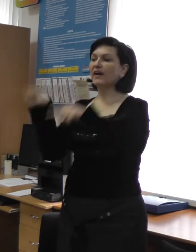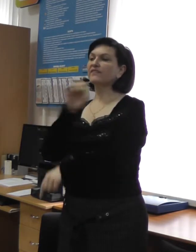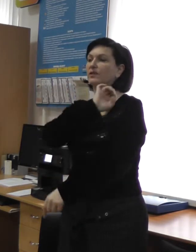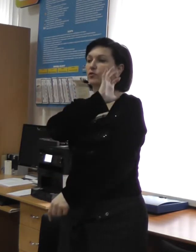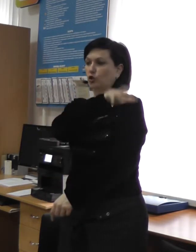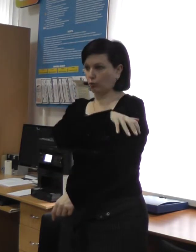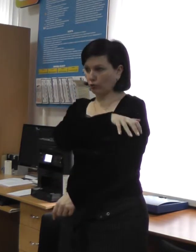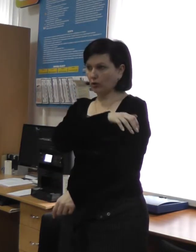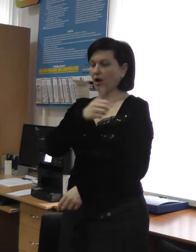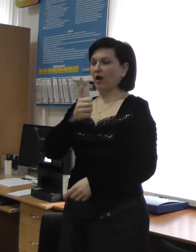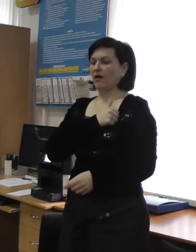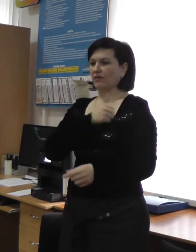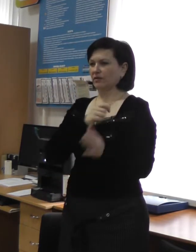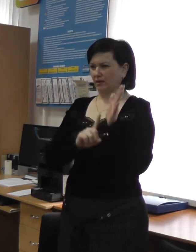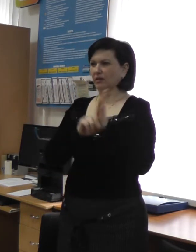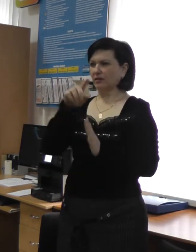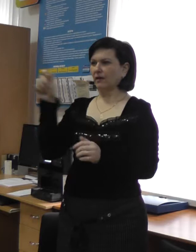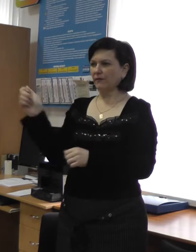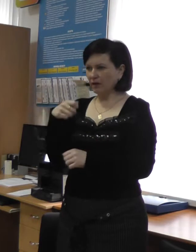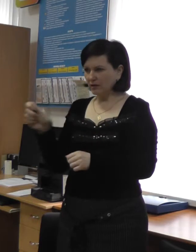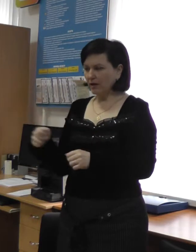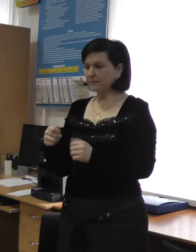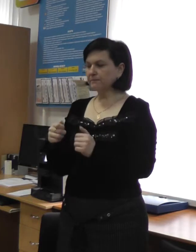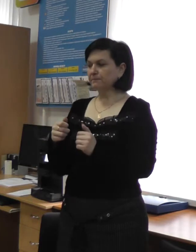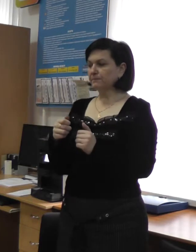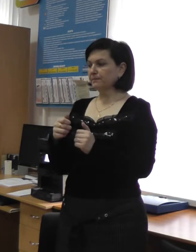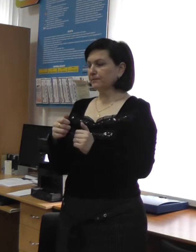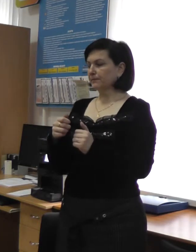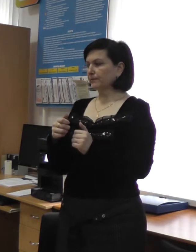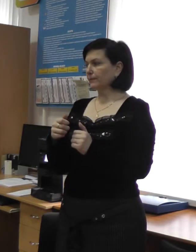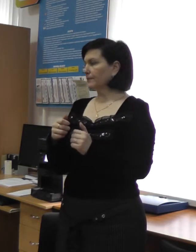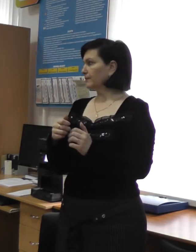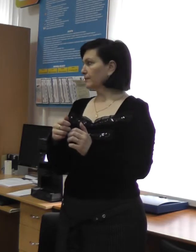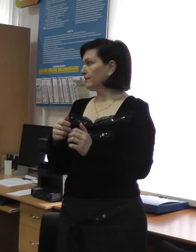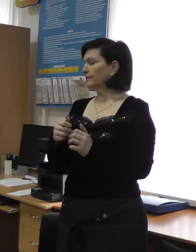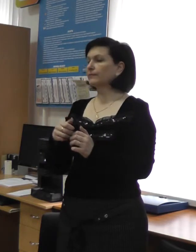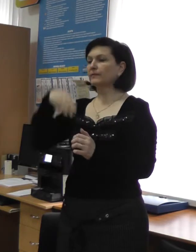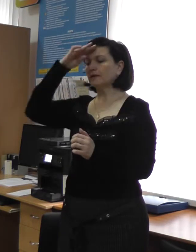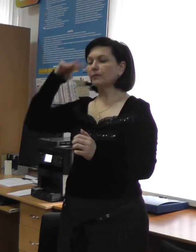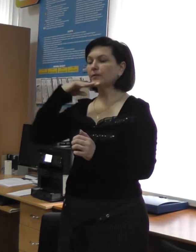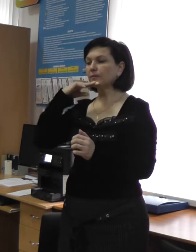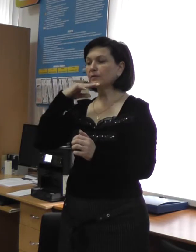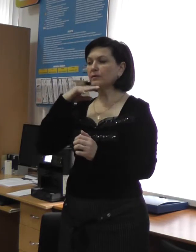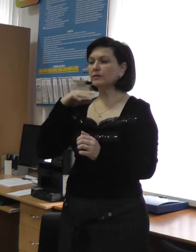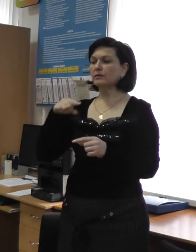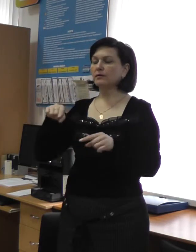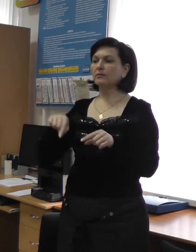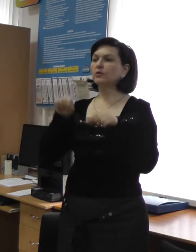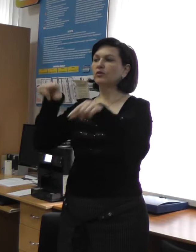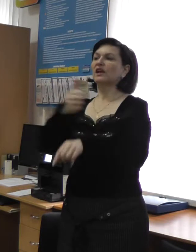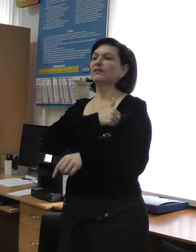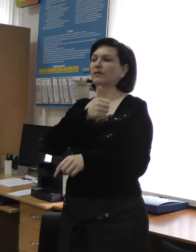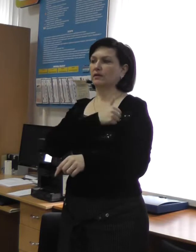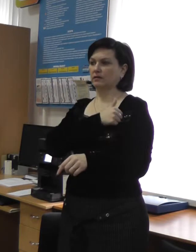Санкт-Петербург с началом военных действий России и Англии и Франции. Отец Никифораки переходит в военное